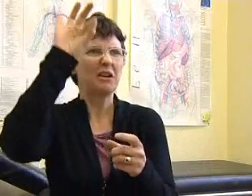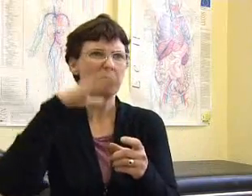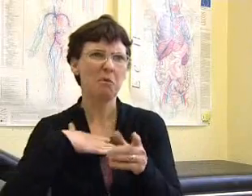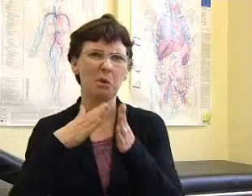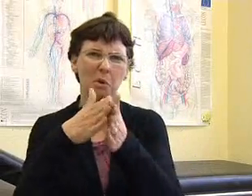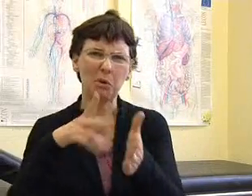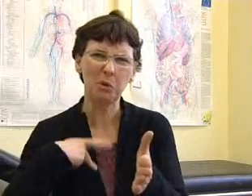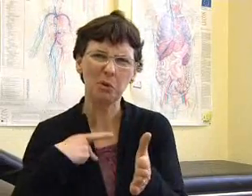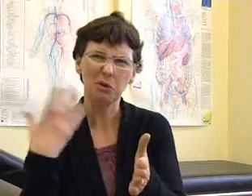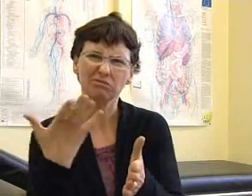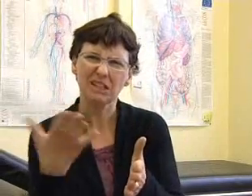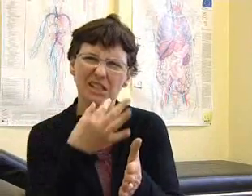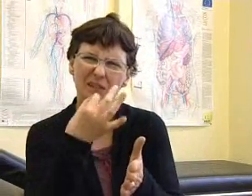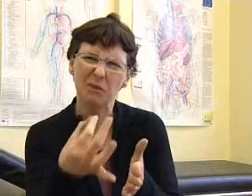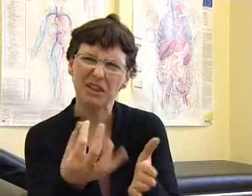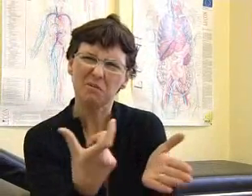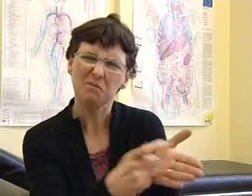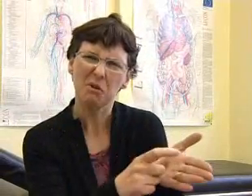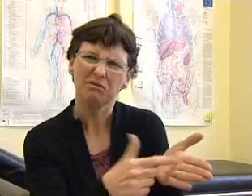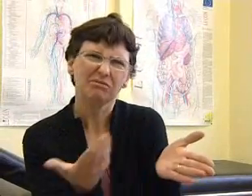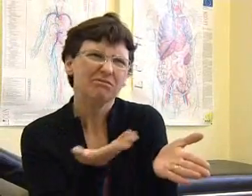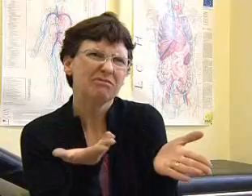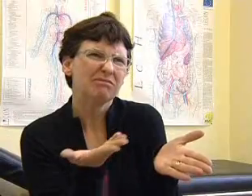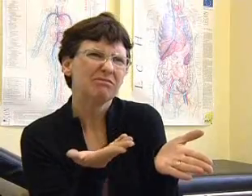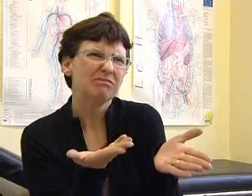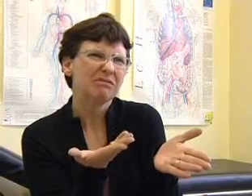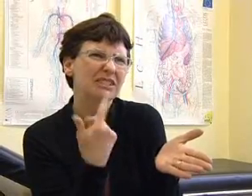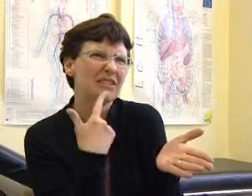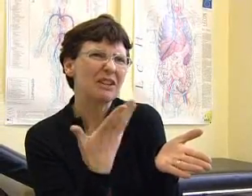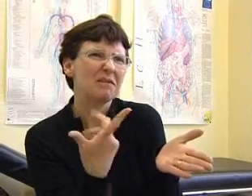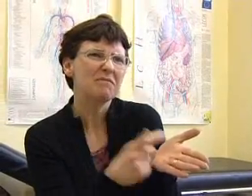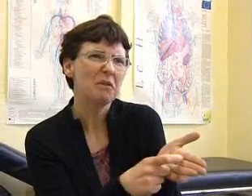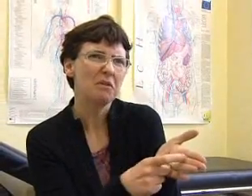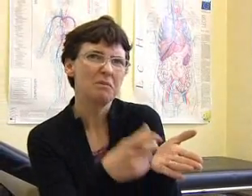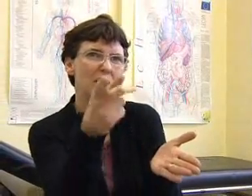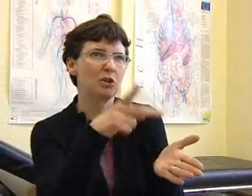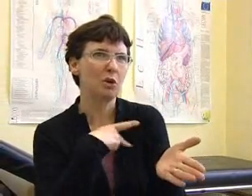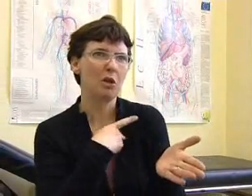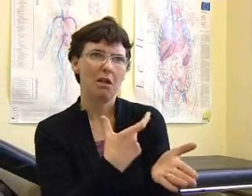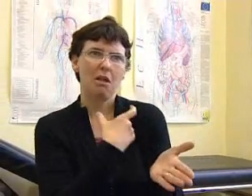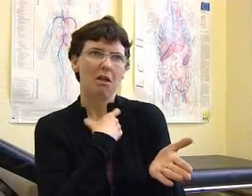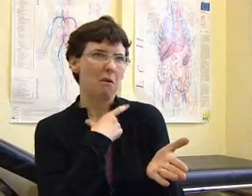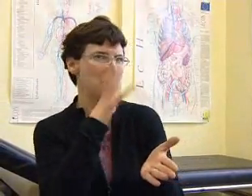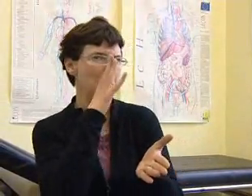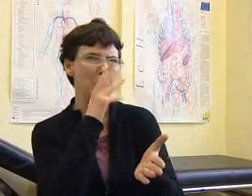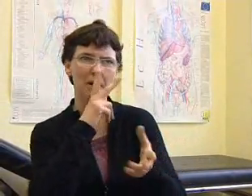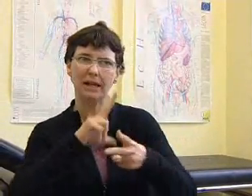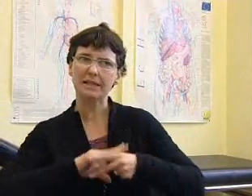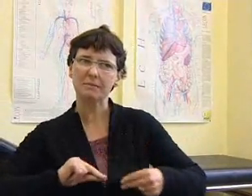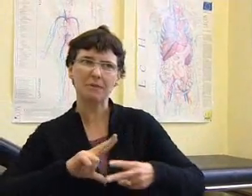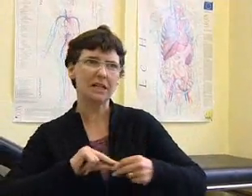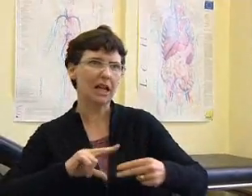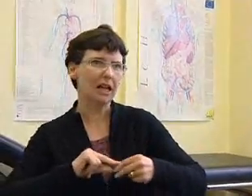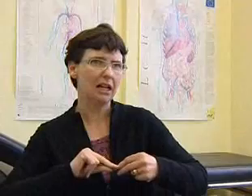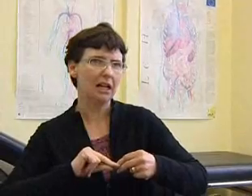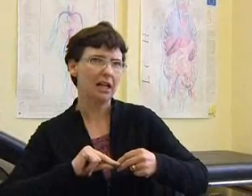si je rencontrais un mot difficile et que je demandais à mon médecin d'une explication, le médecin se